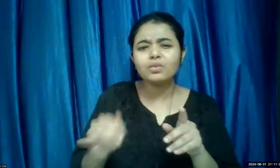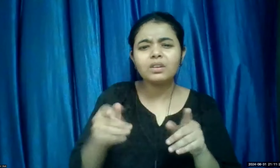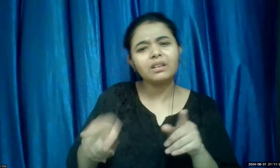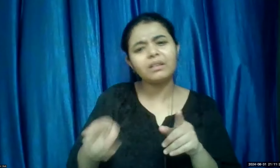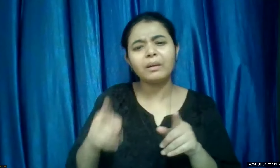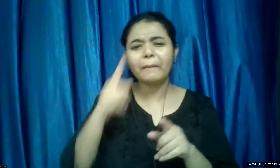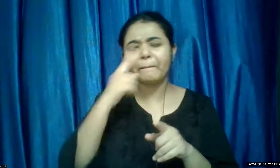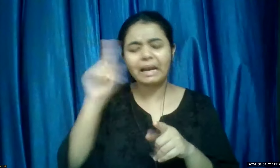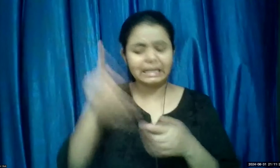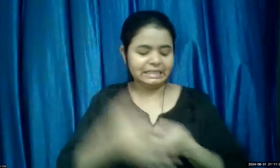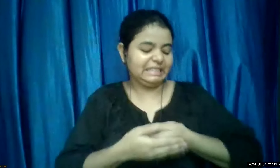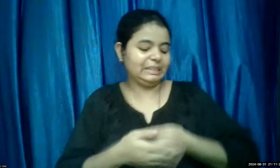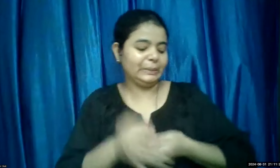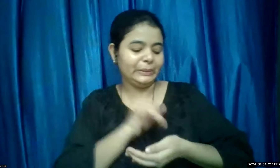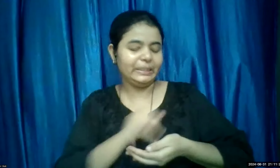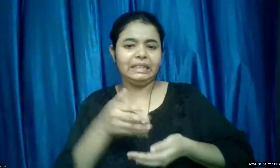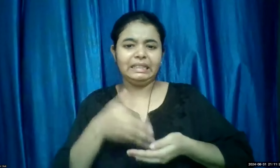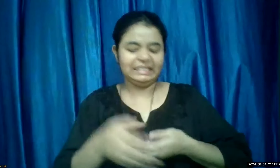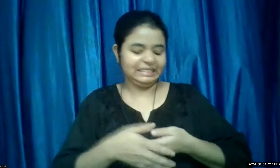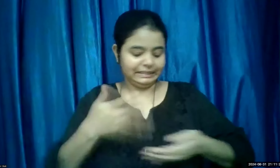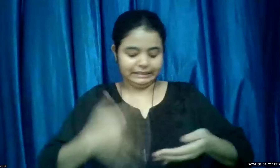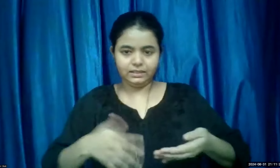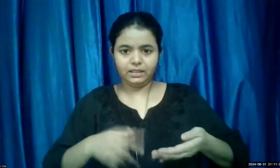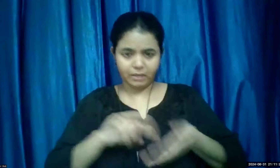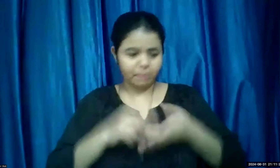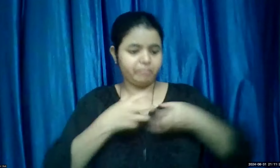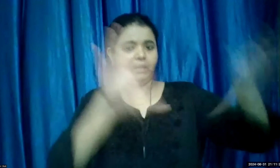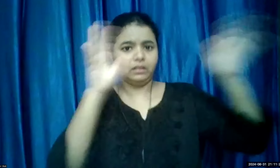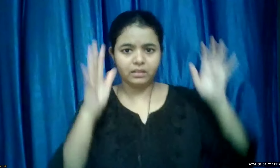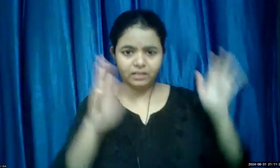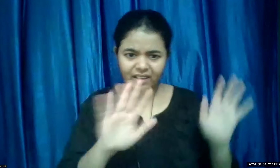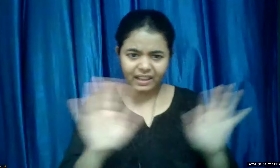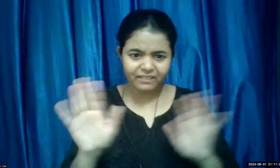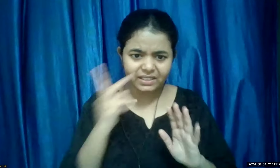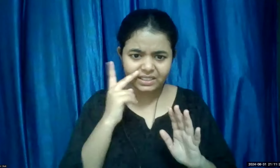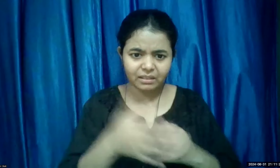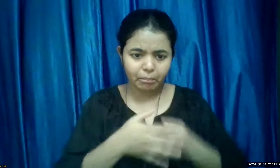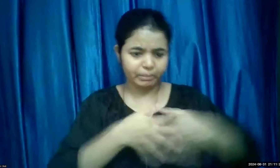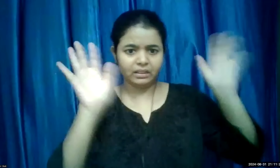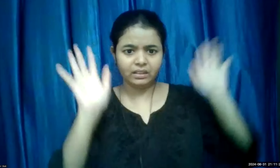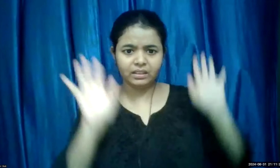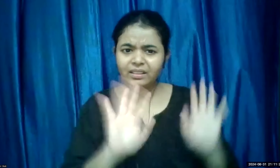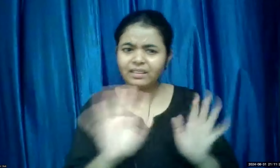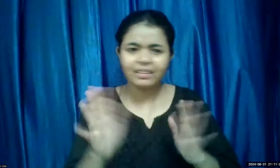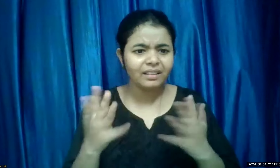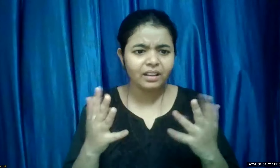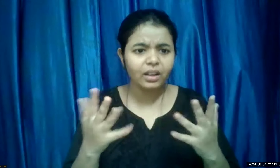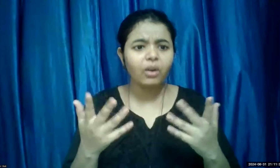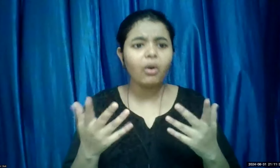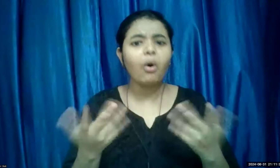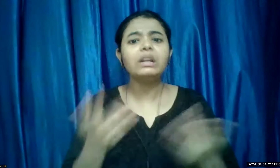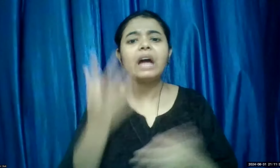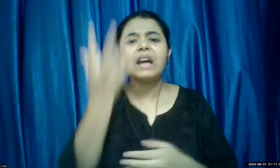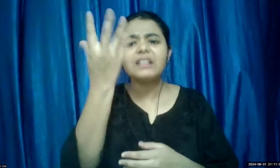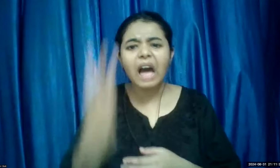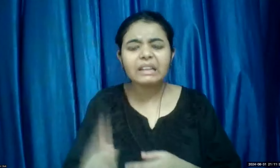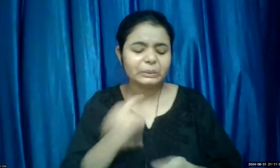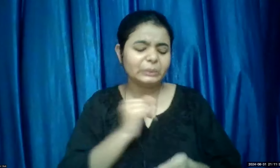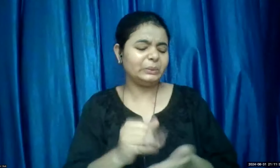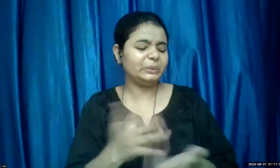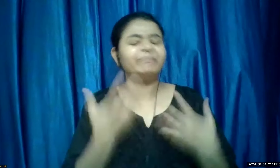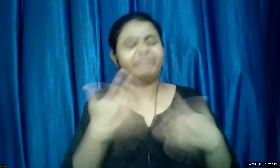है। लेकिन क्या उसकी माँ परेशान होती है? कोई परेशान नहीं होती। अच्छा, रात को उसका कपड़ा भी जो है बदलेगी,